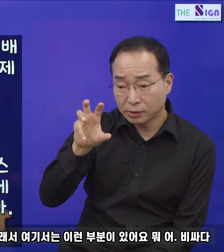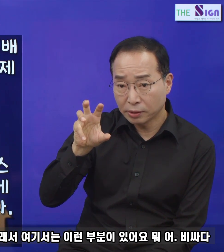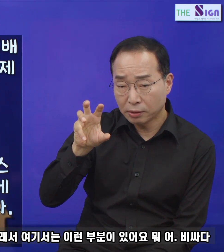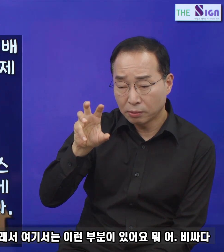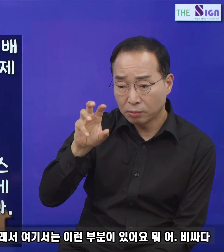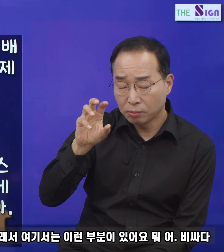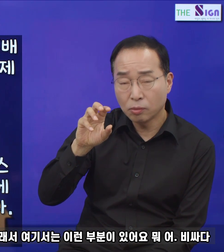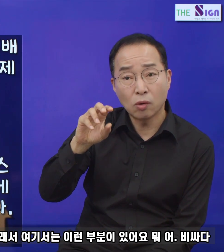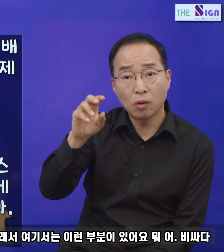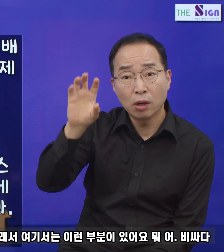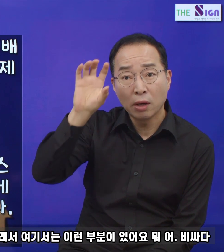있어요.